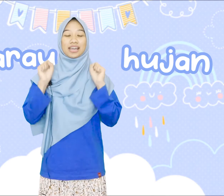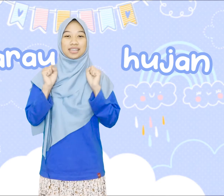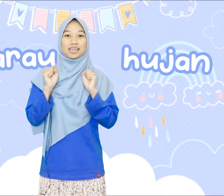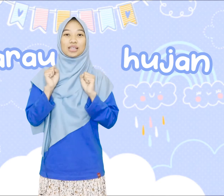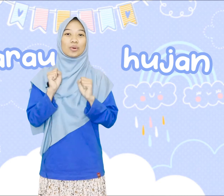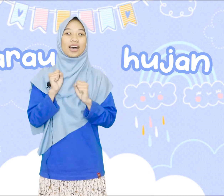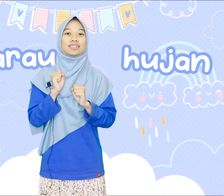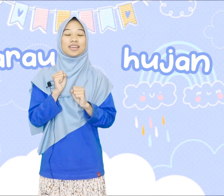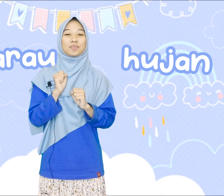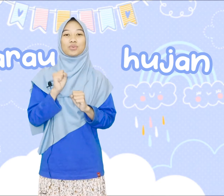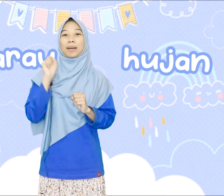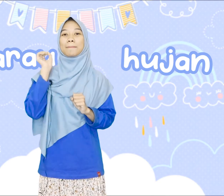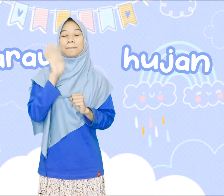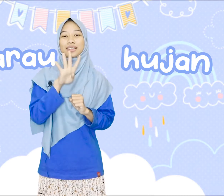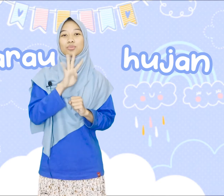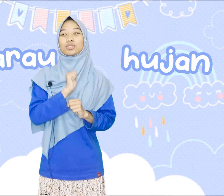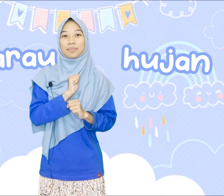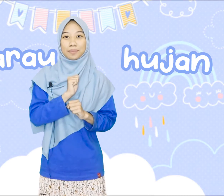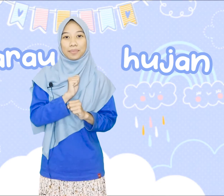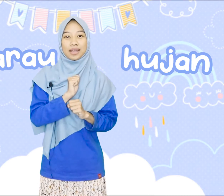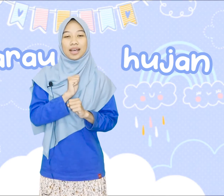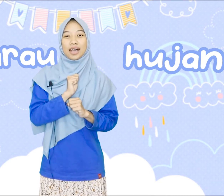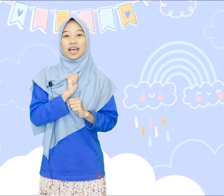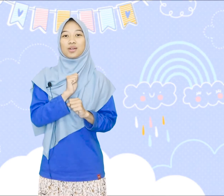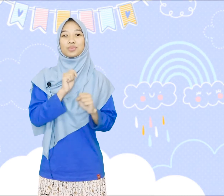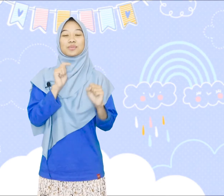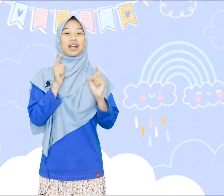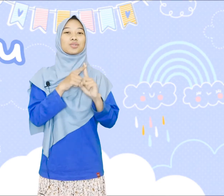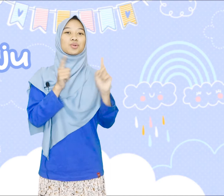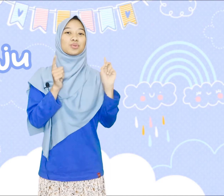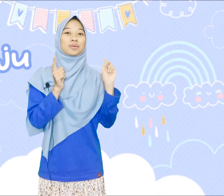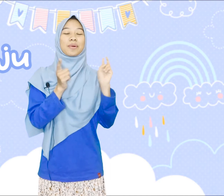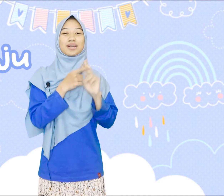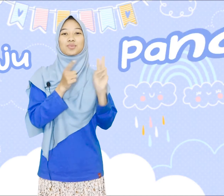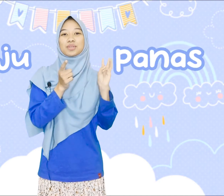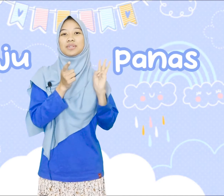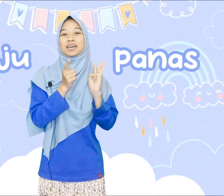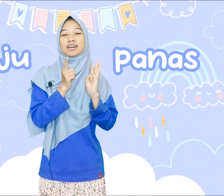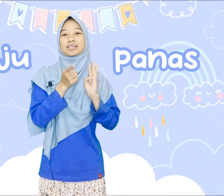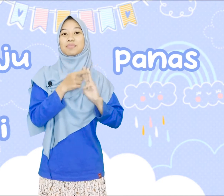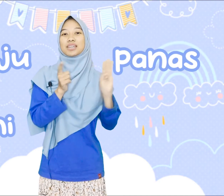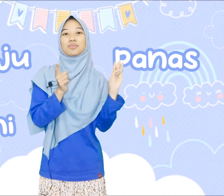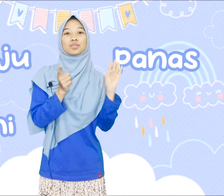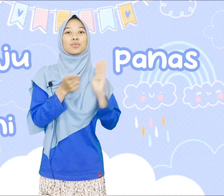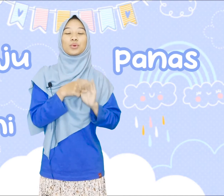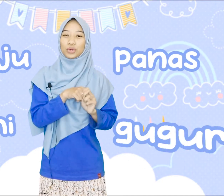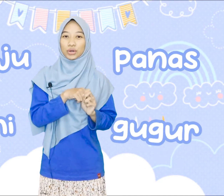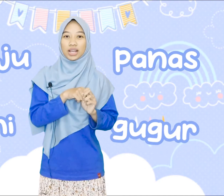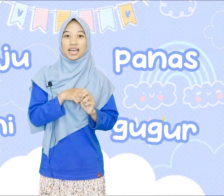lain itu ada yang punya 4 musim. Ada musim salju, musim panas, musim semi, dan musim gugur. Nah,